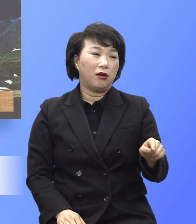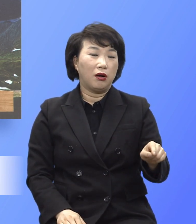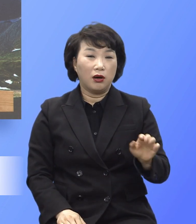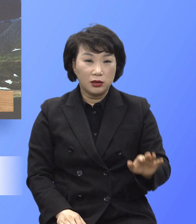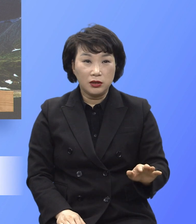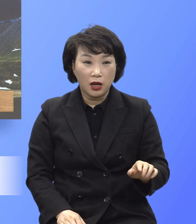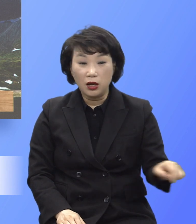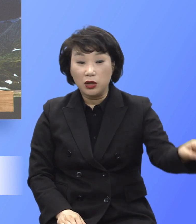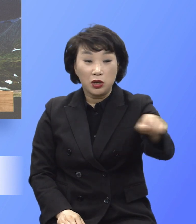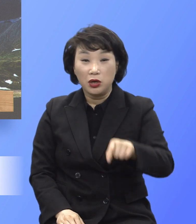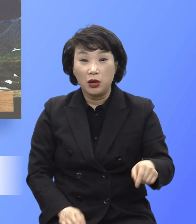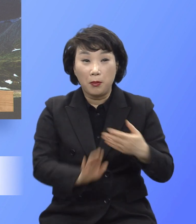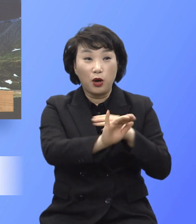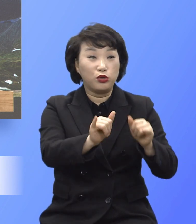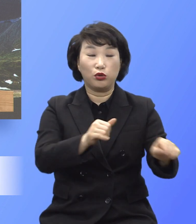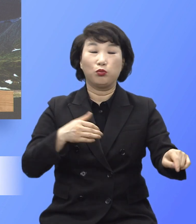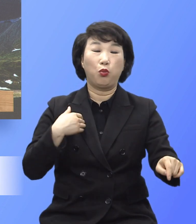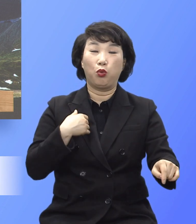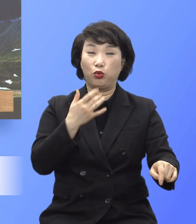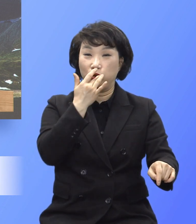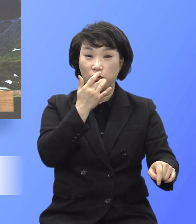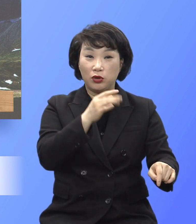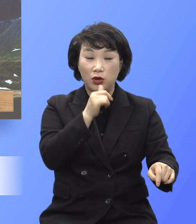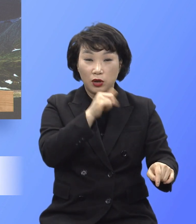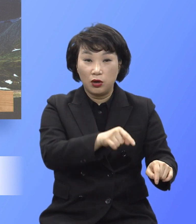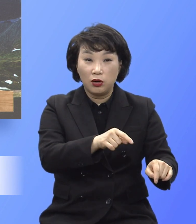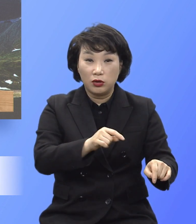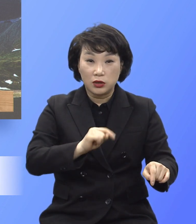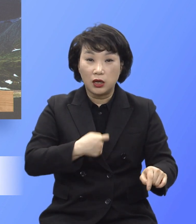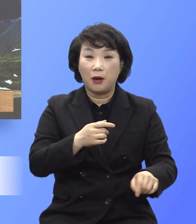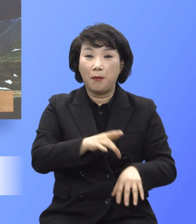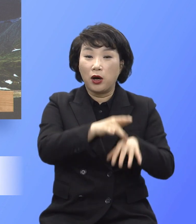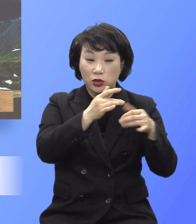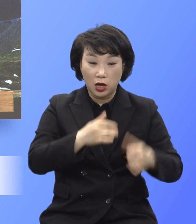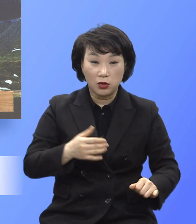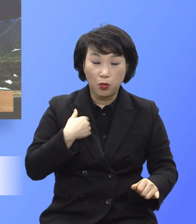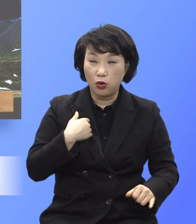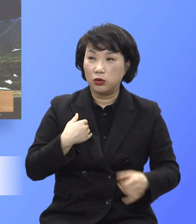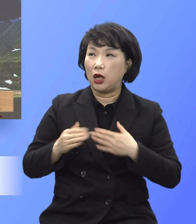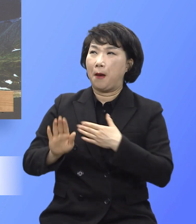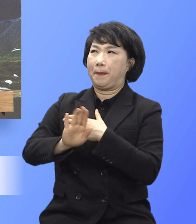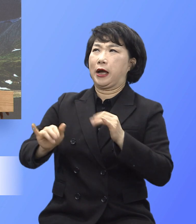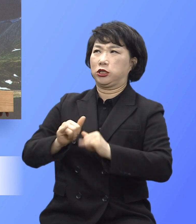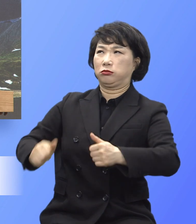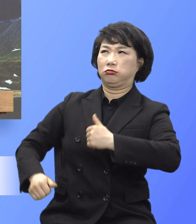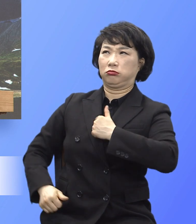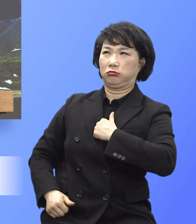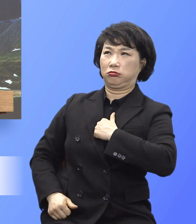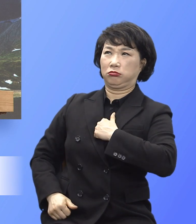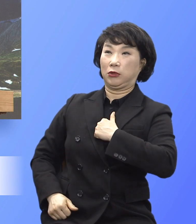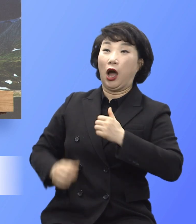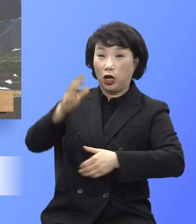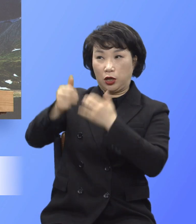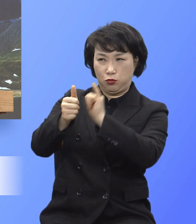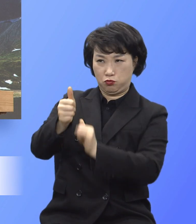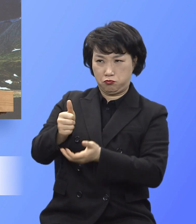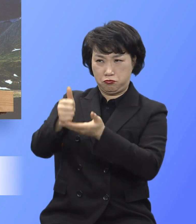근데 당사자는 마귀 새끼인 걸 모르고 나는 바리새인이라 하나님을